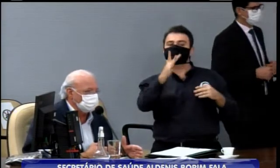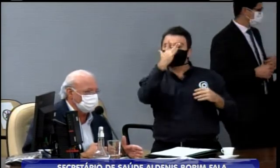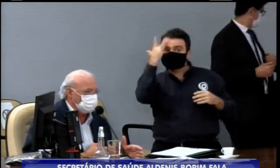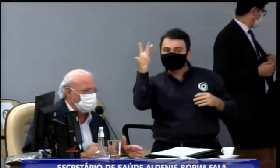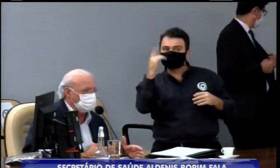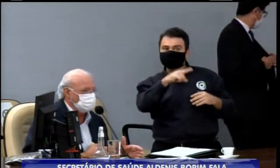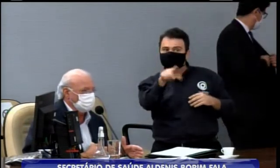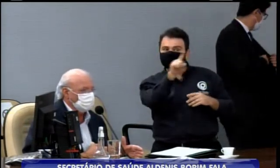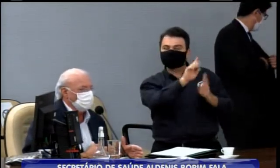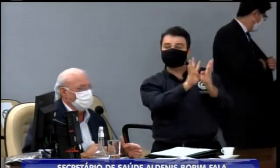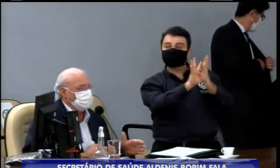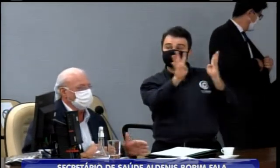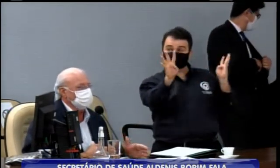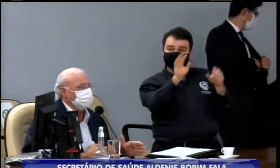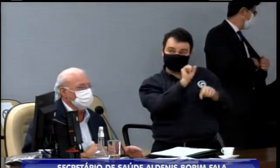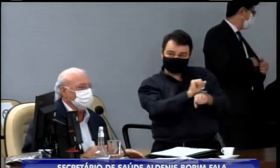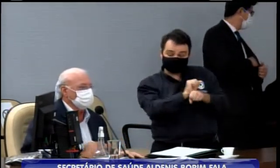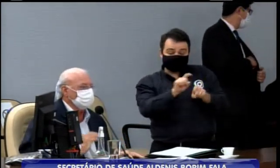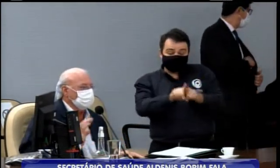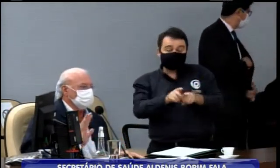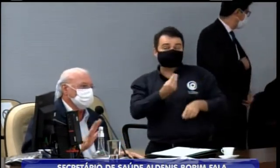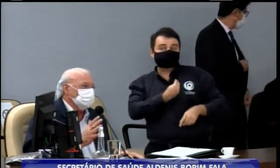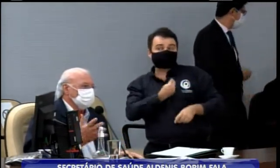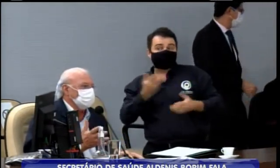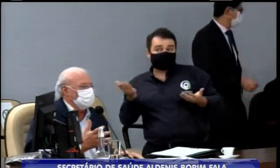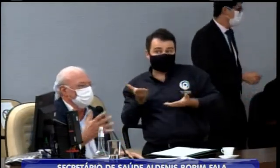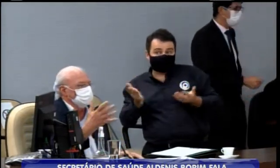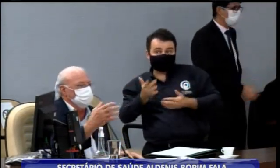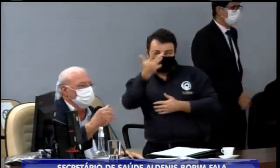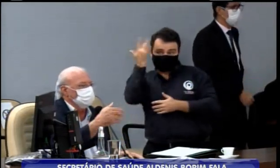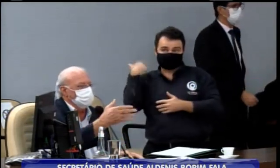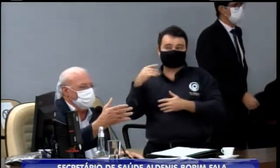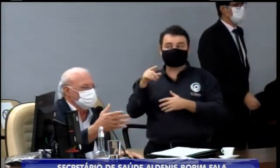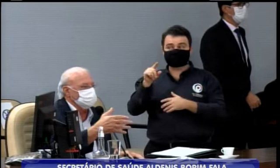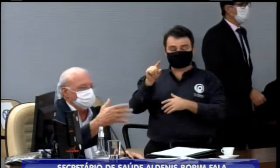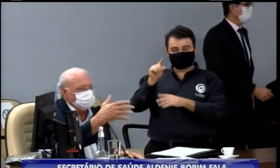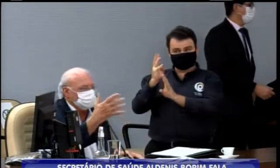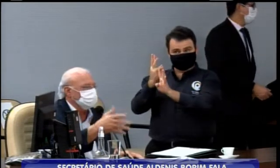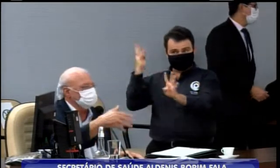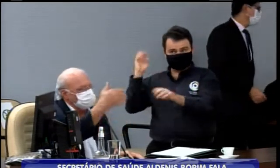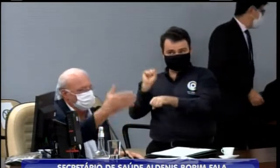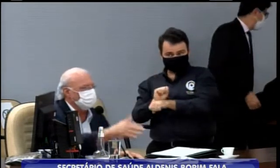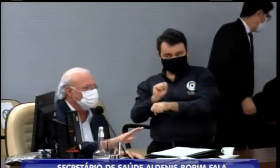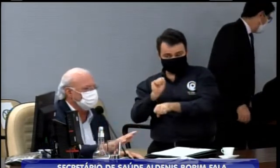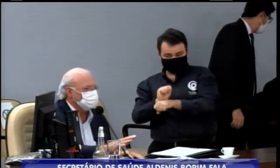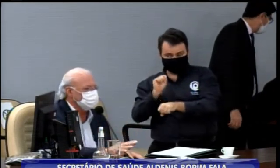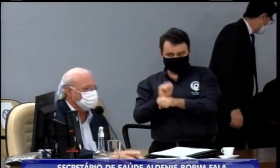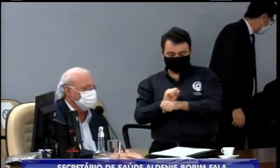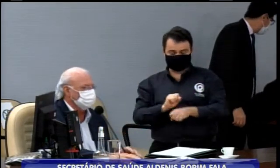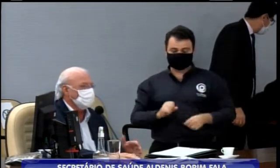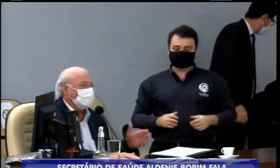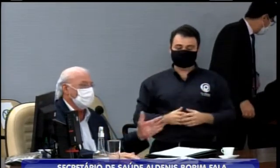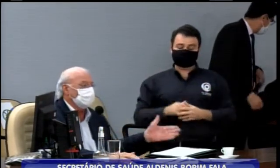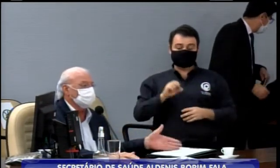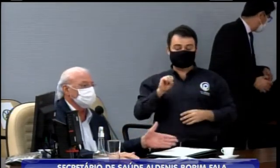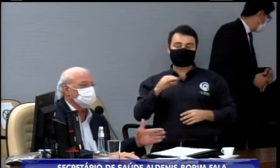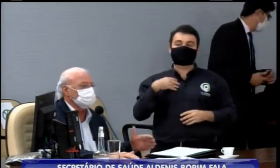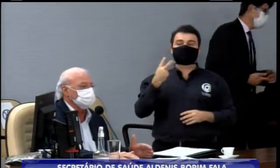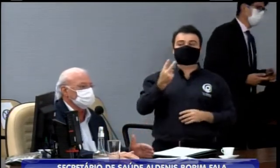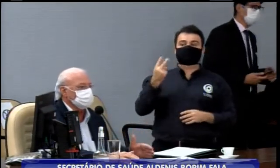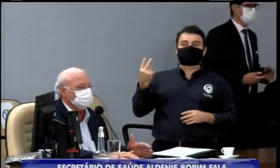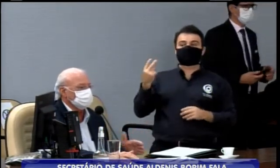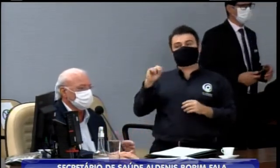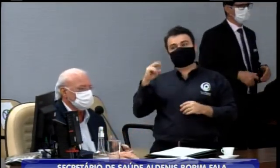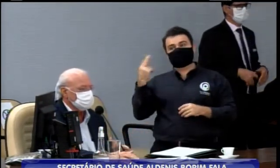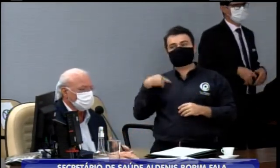demanda atual. A demanda atual você mantém, deu em média 22, você vai manter 22. A outra eu